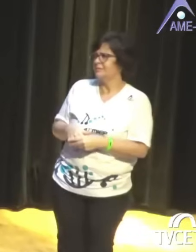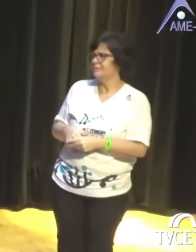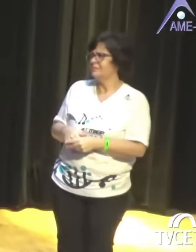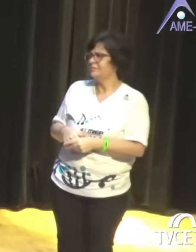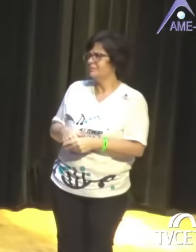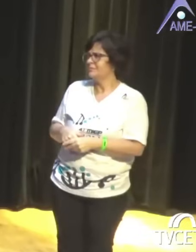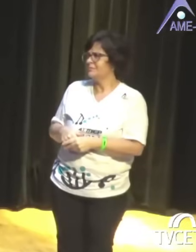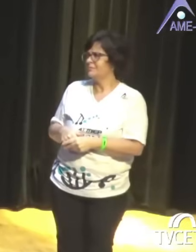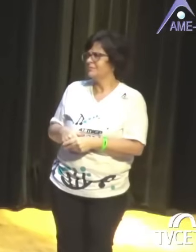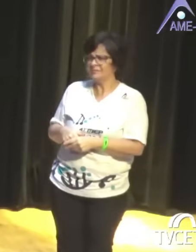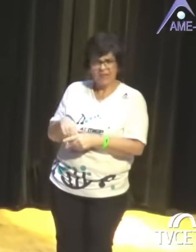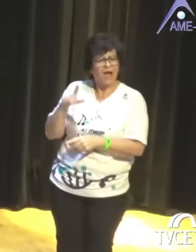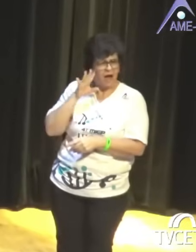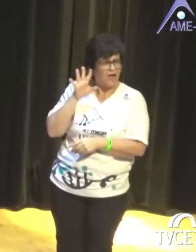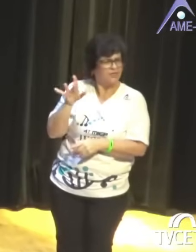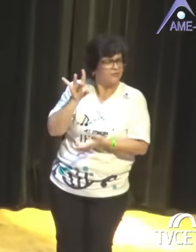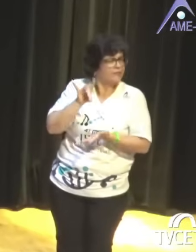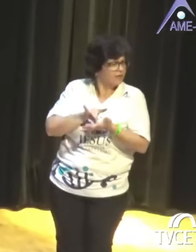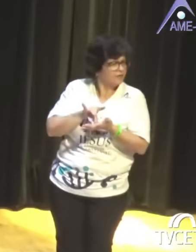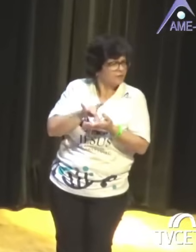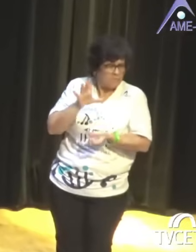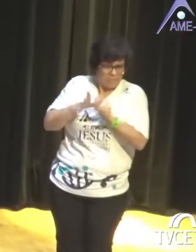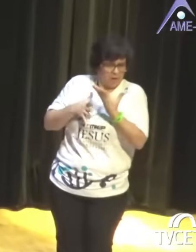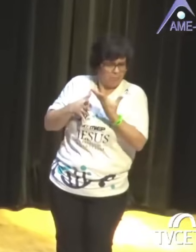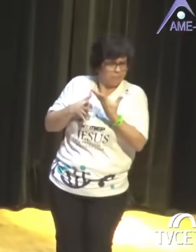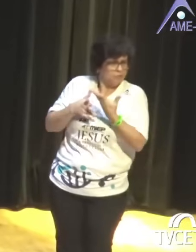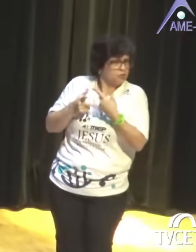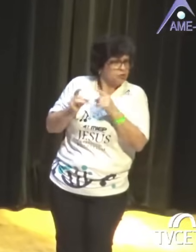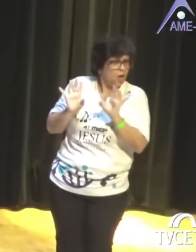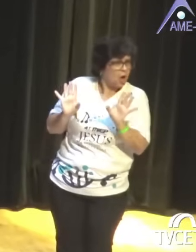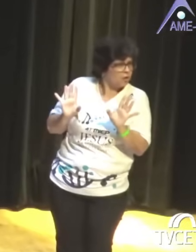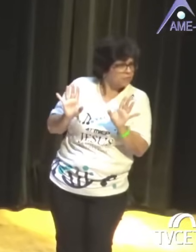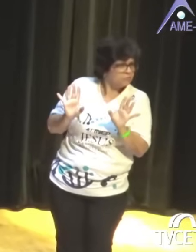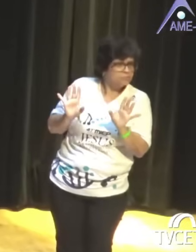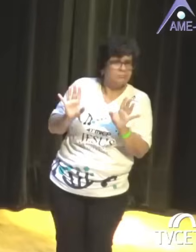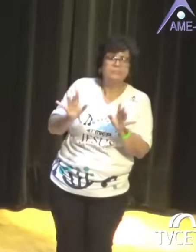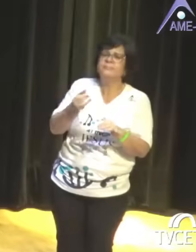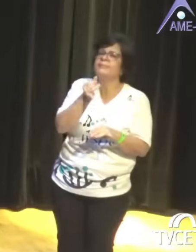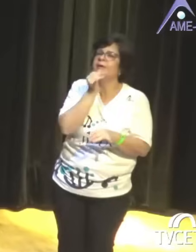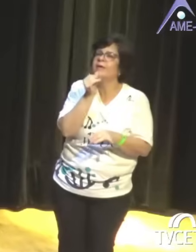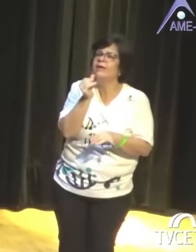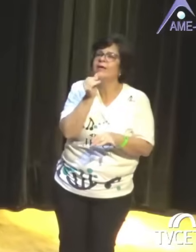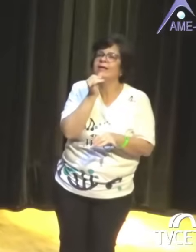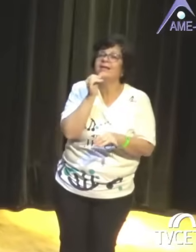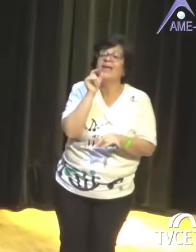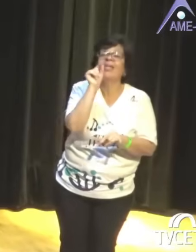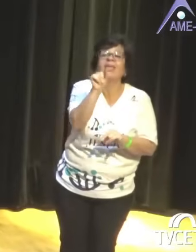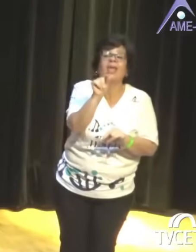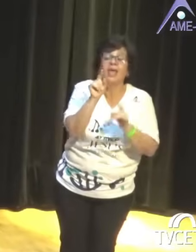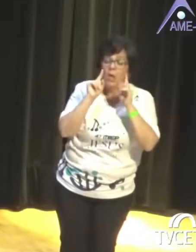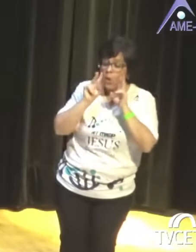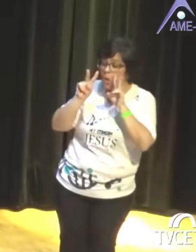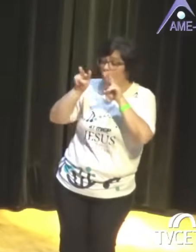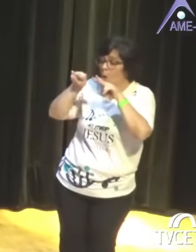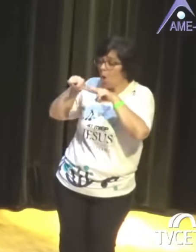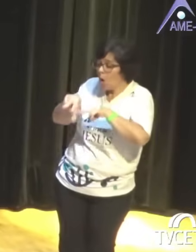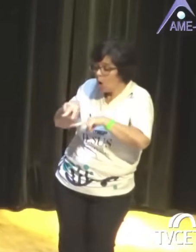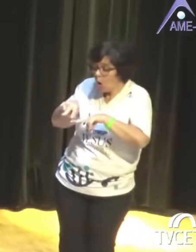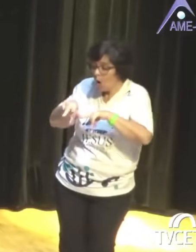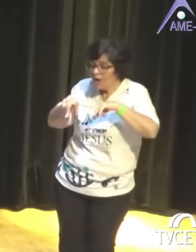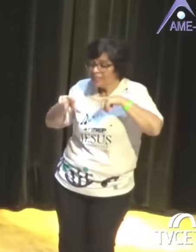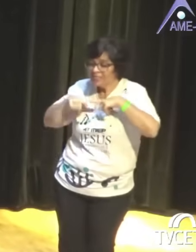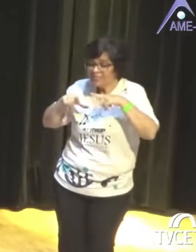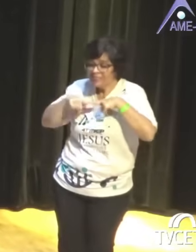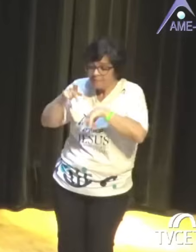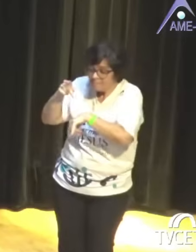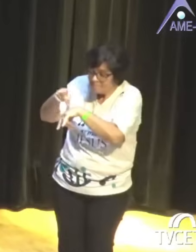mágica você acha mesmo por exemplo quem que cuidou da formação